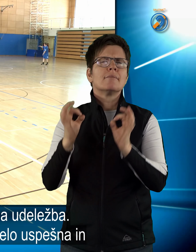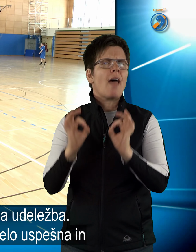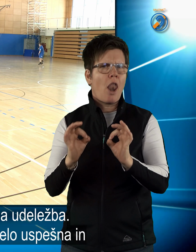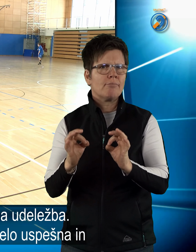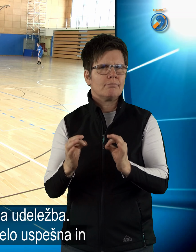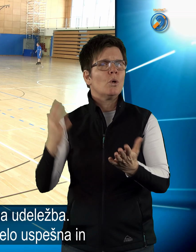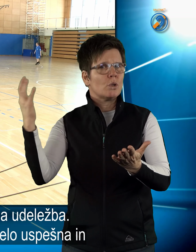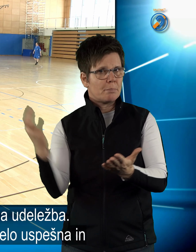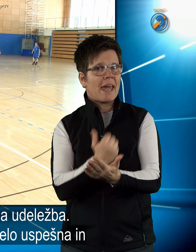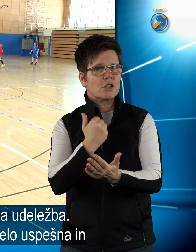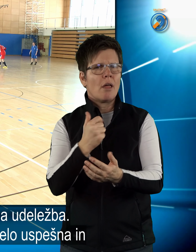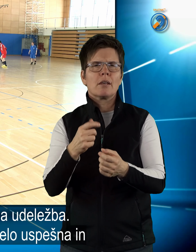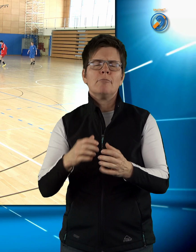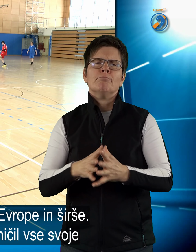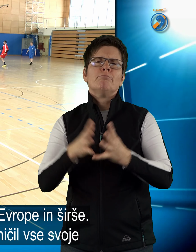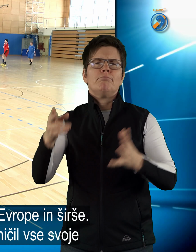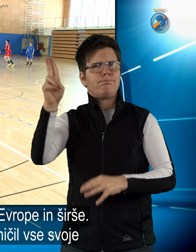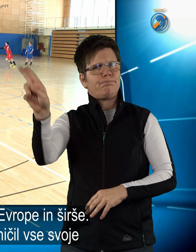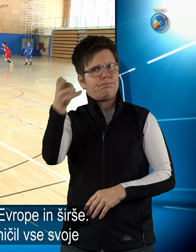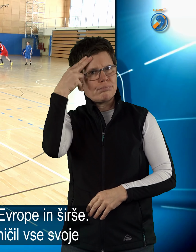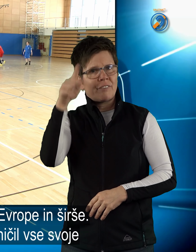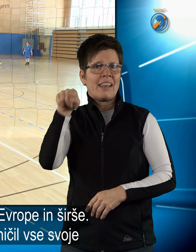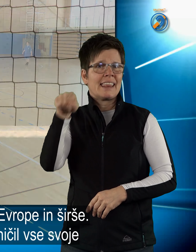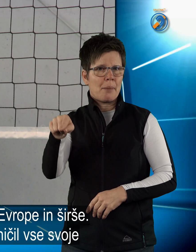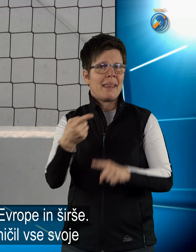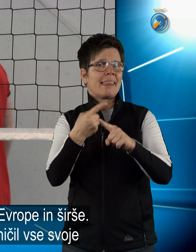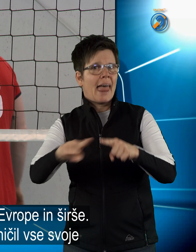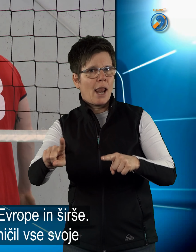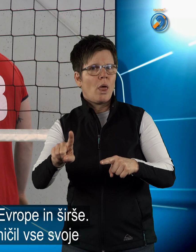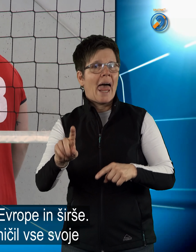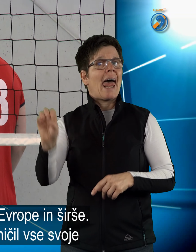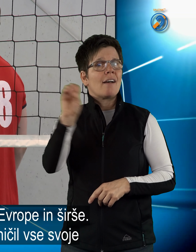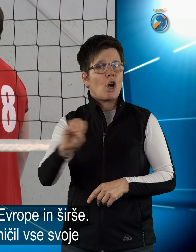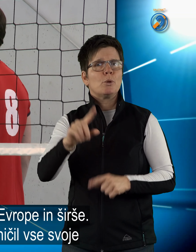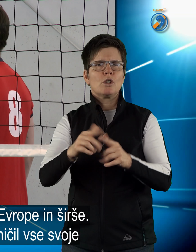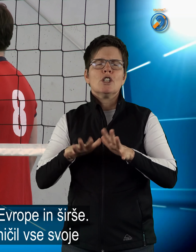Organizacija je bila zelo uspešna in odmevna v tem delu Evrope in tudi širše.